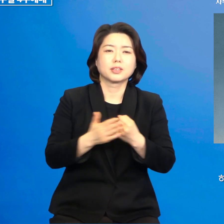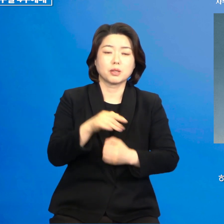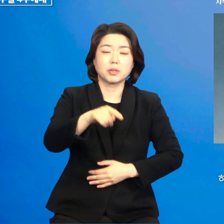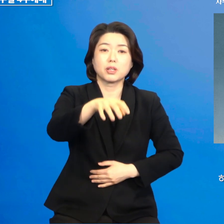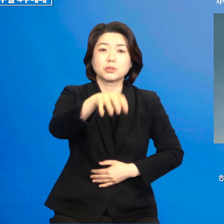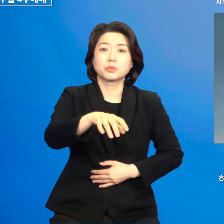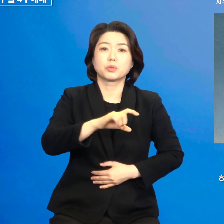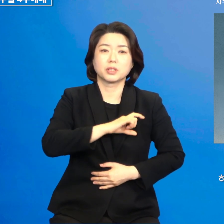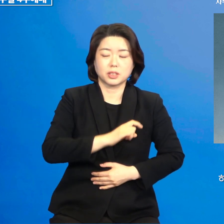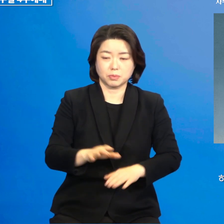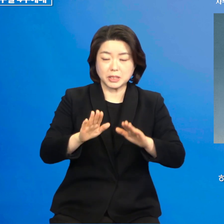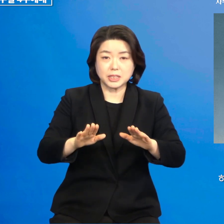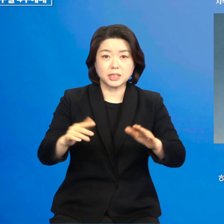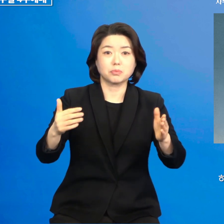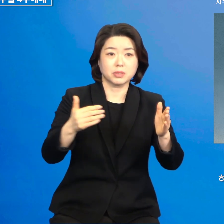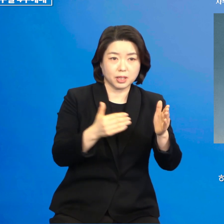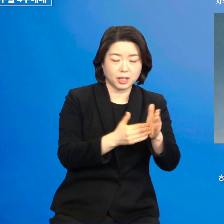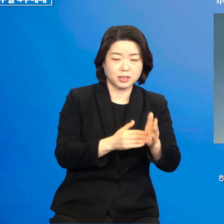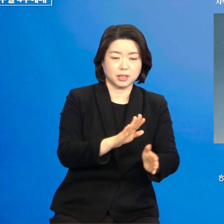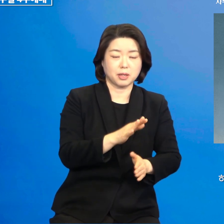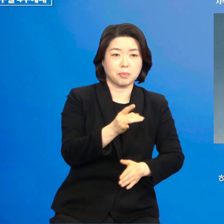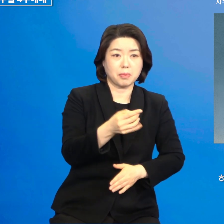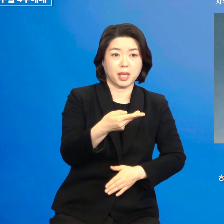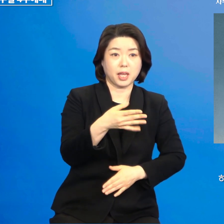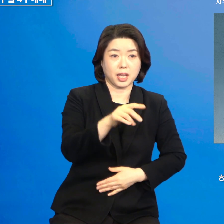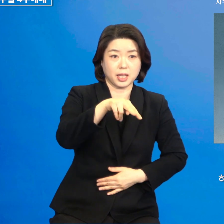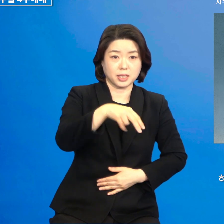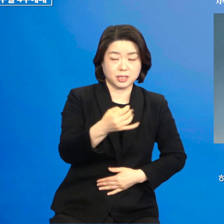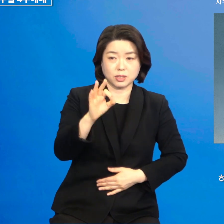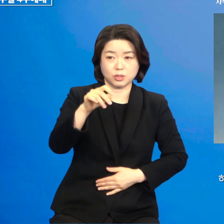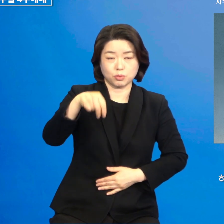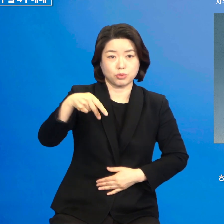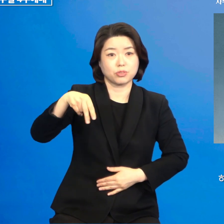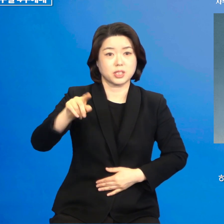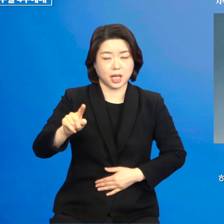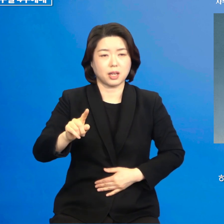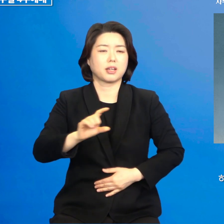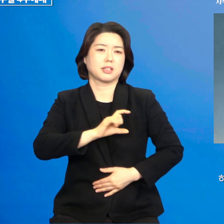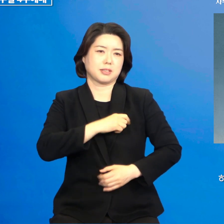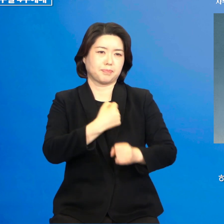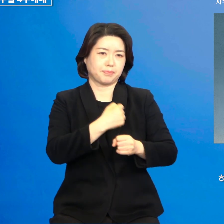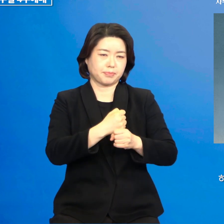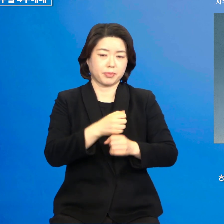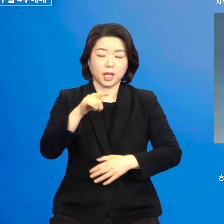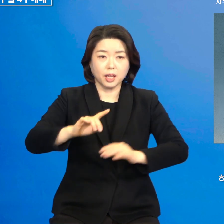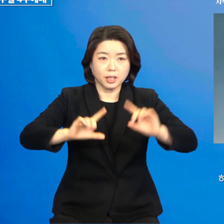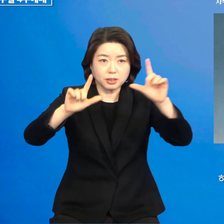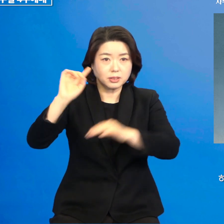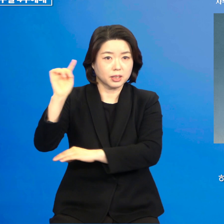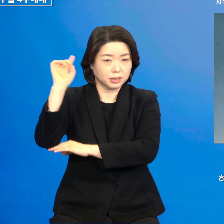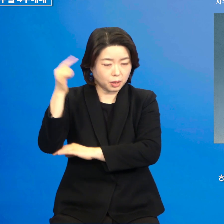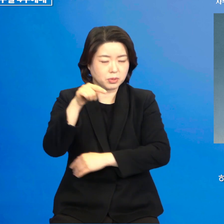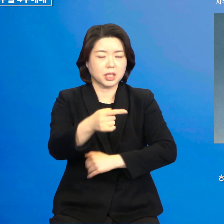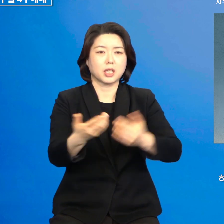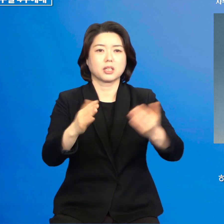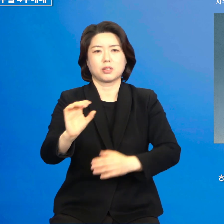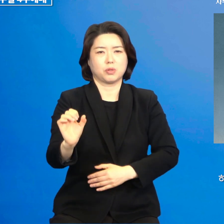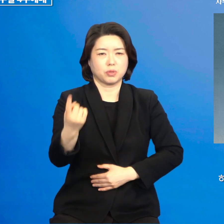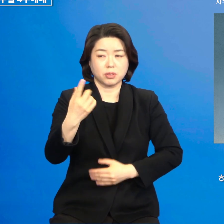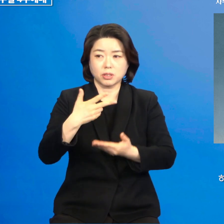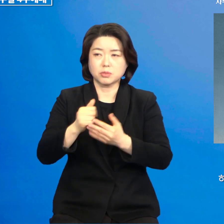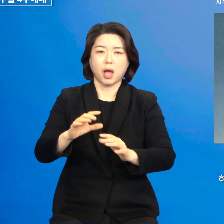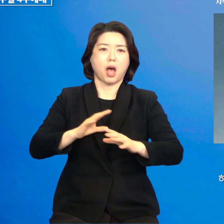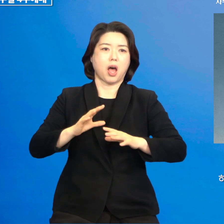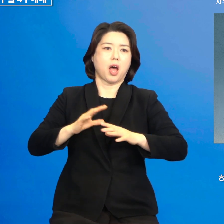그곳 이름을 오늘날까지 베레스 우사라고 한다. 그날 다윗은 이 일 때문에 주님이